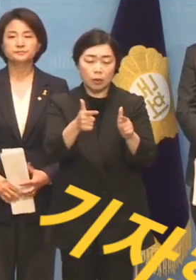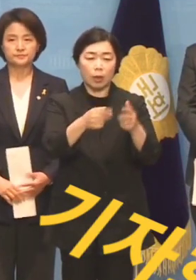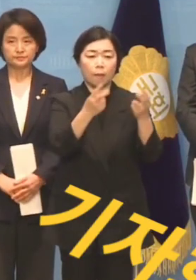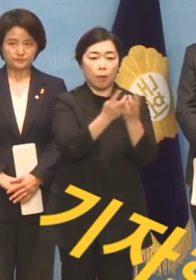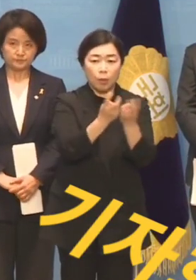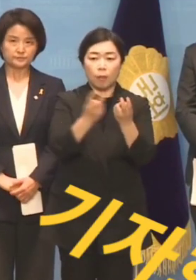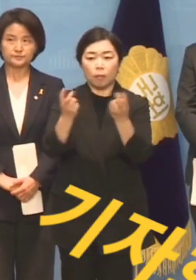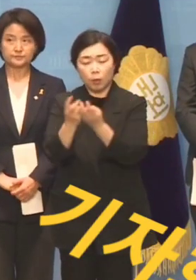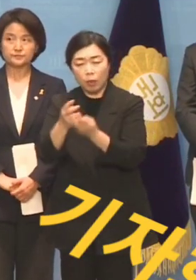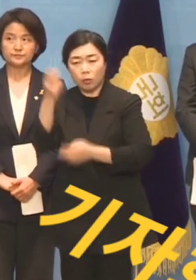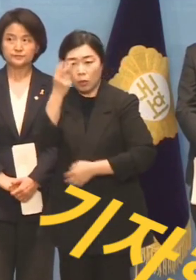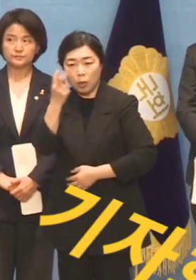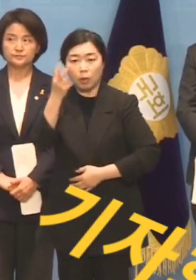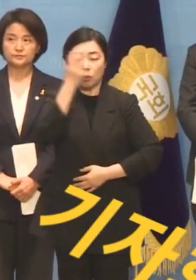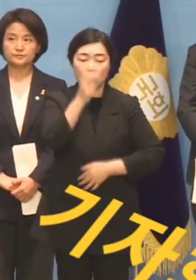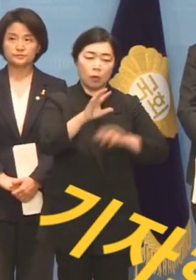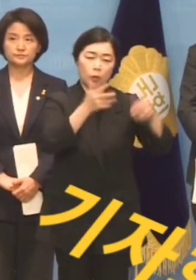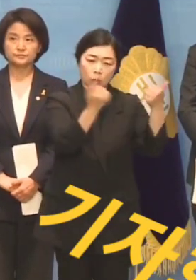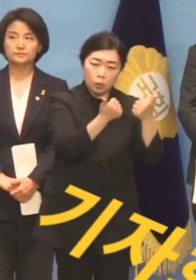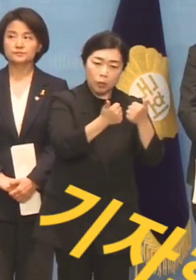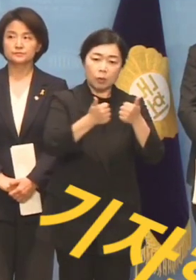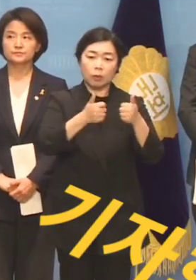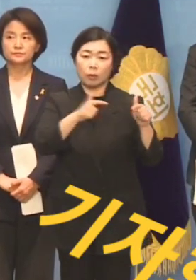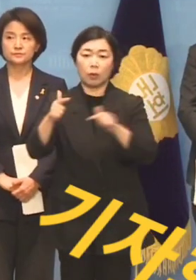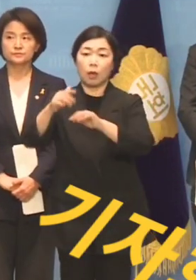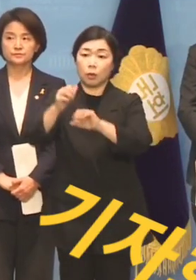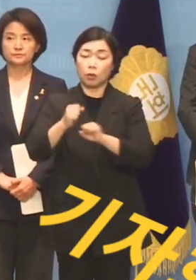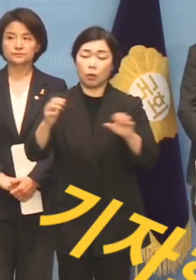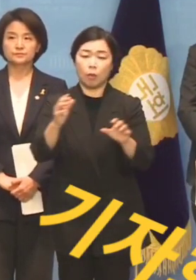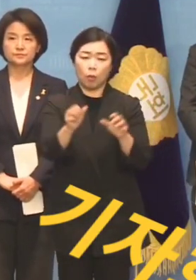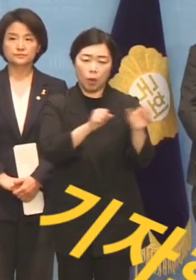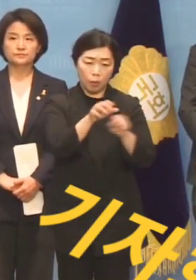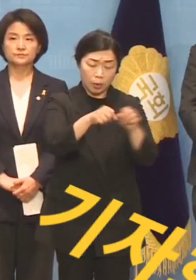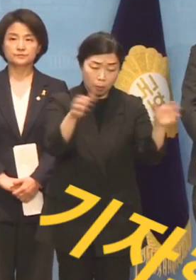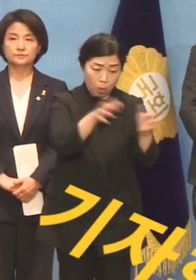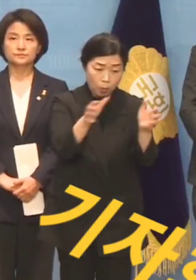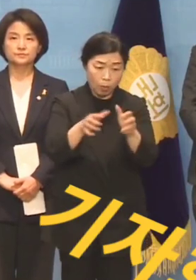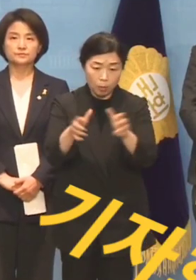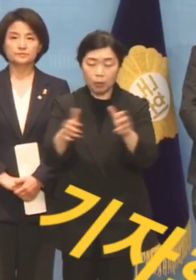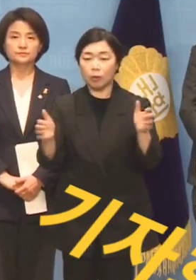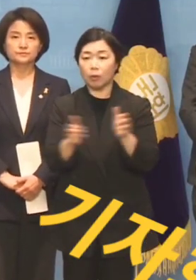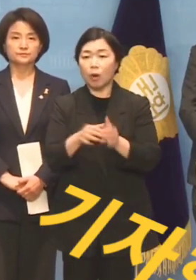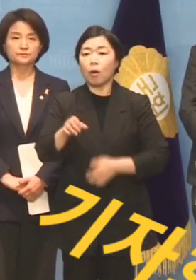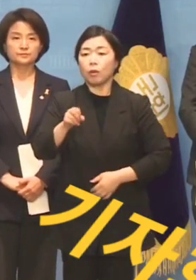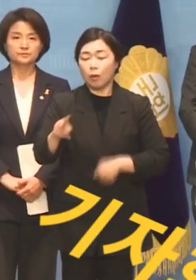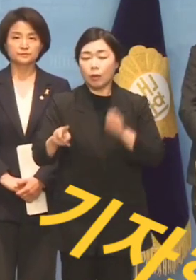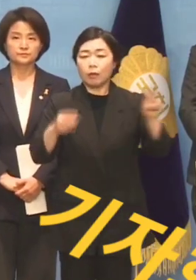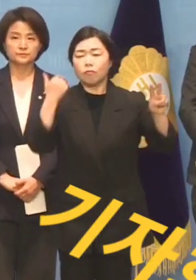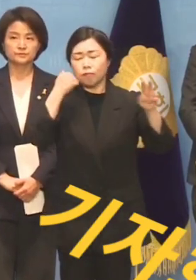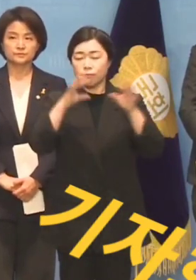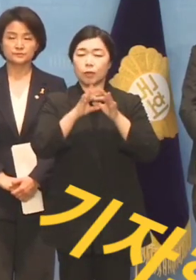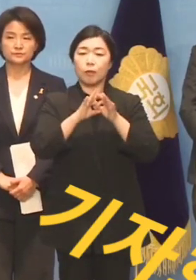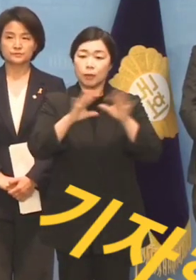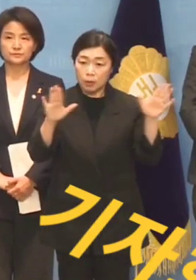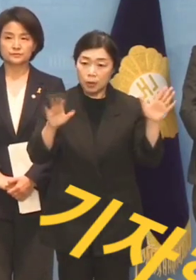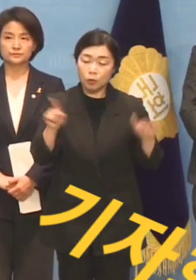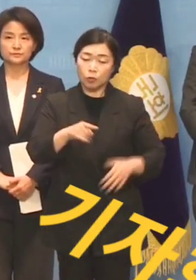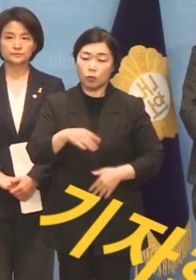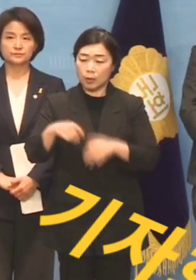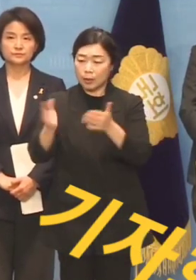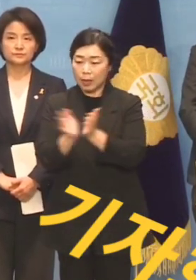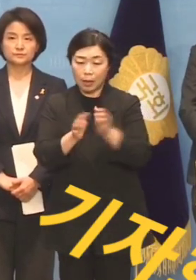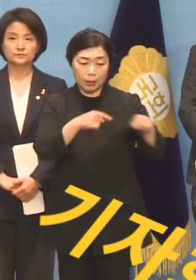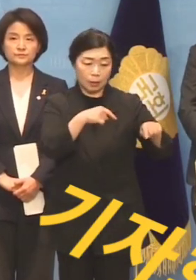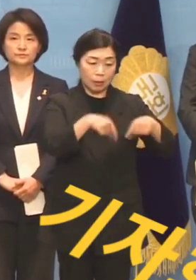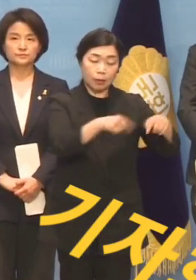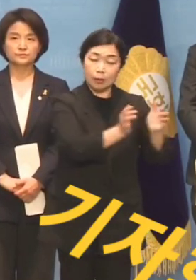다양한 조사와 토론 내용들을 모아서 여야의 유불리나 당리당략이 아니라